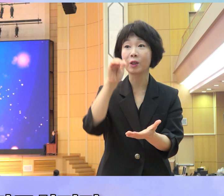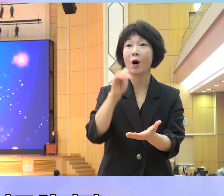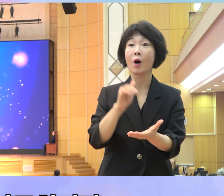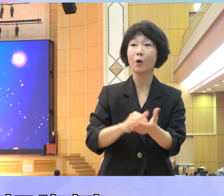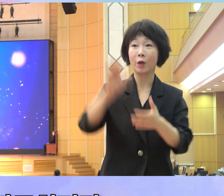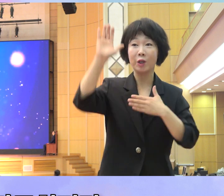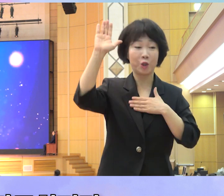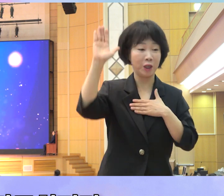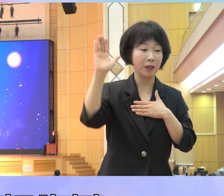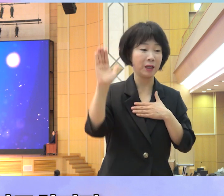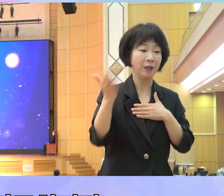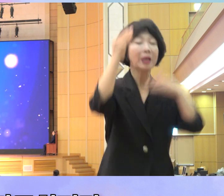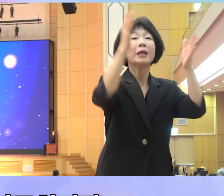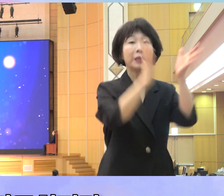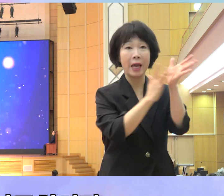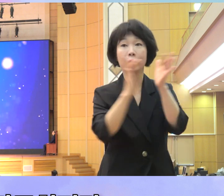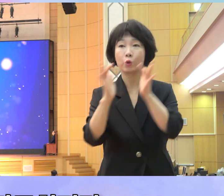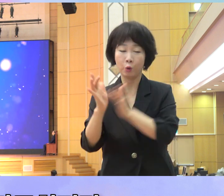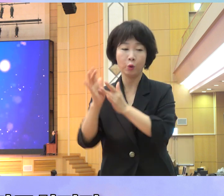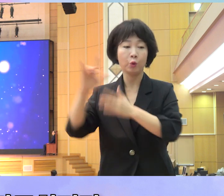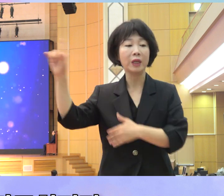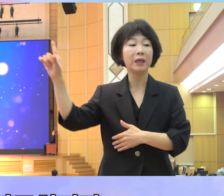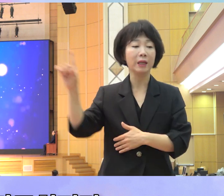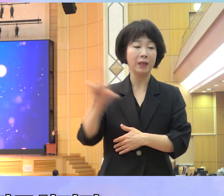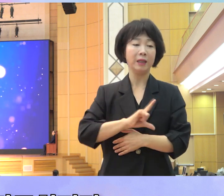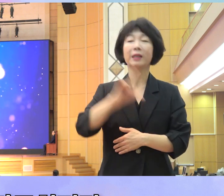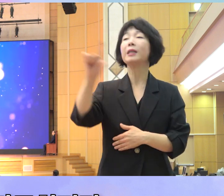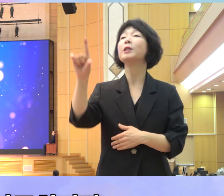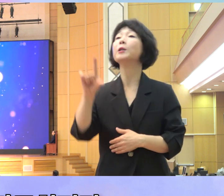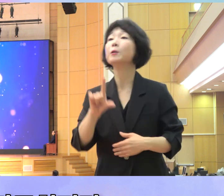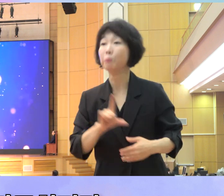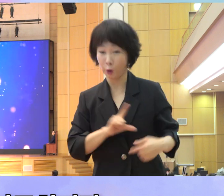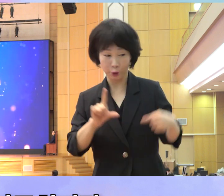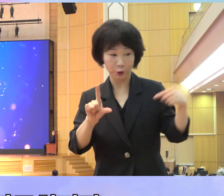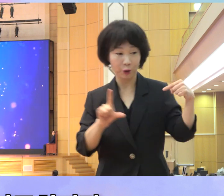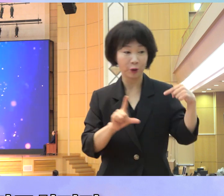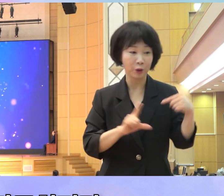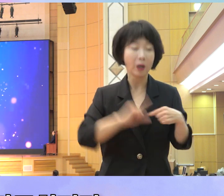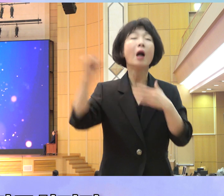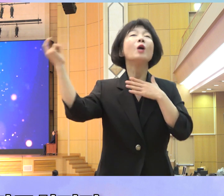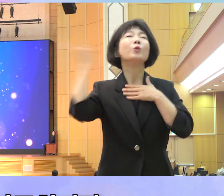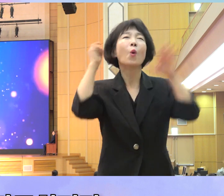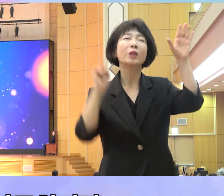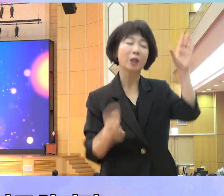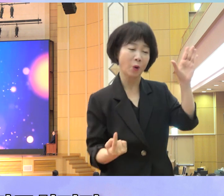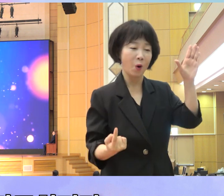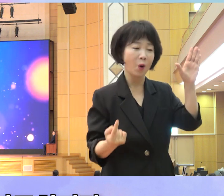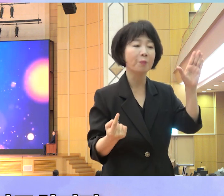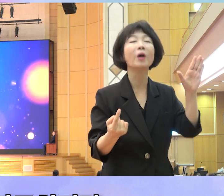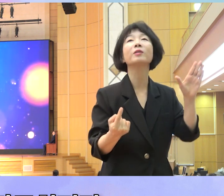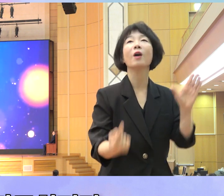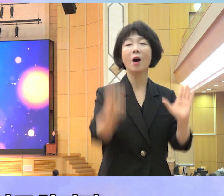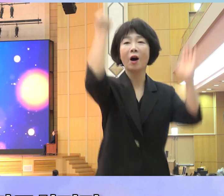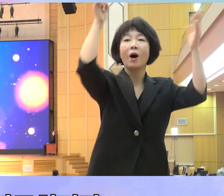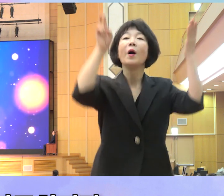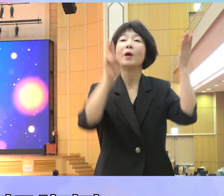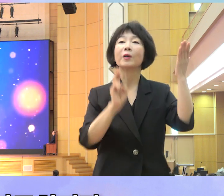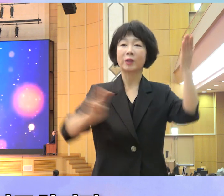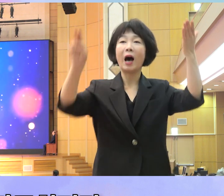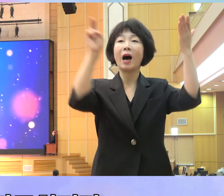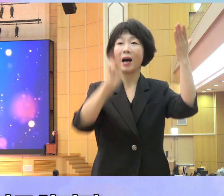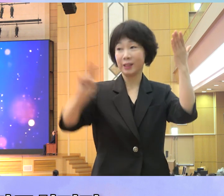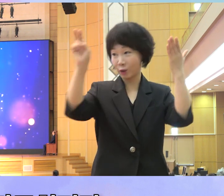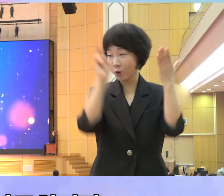구원의 반석 되신 예수의 이름을 소리